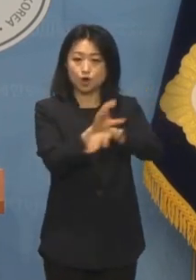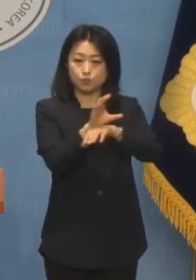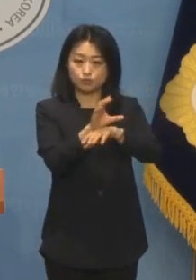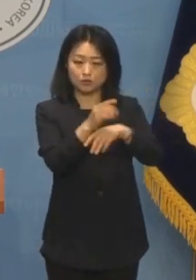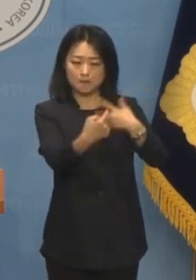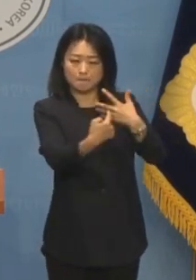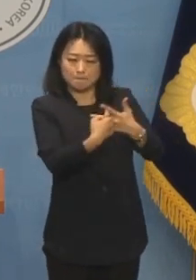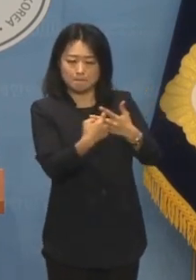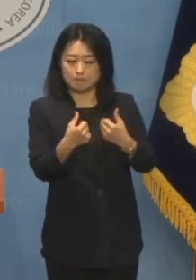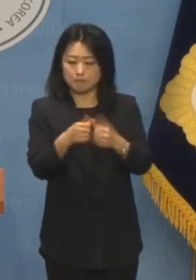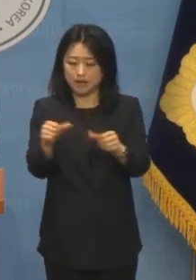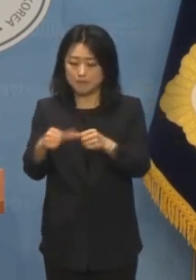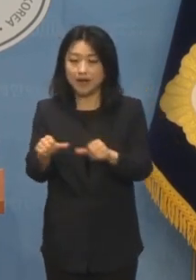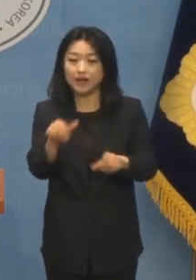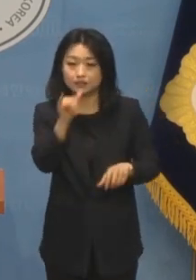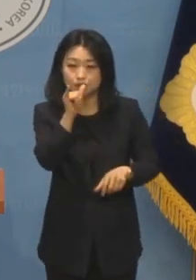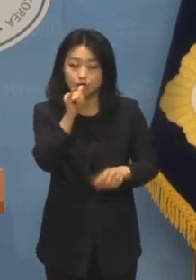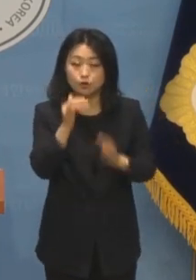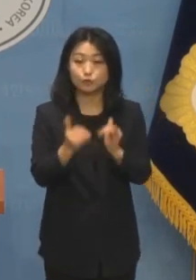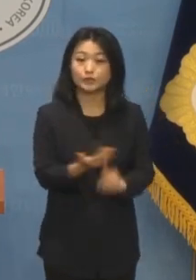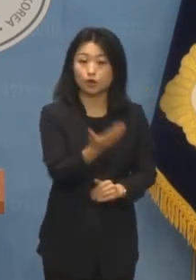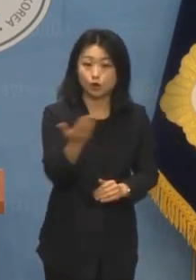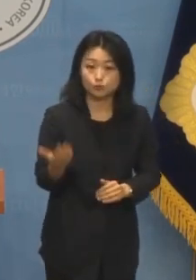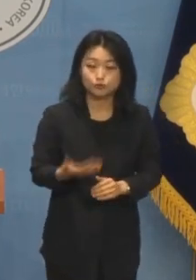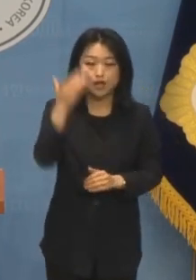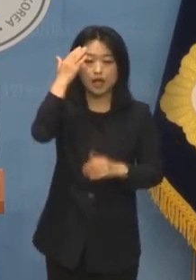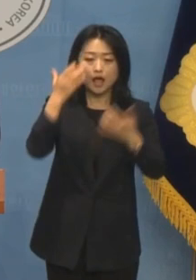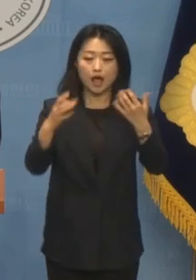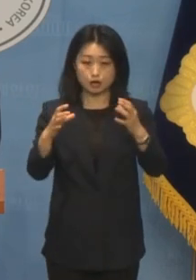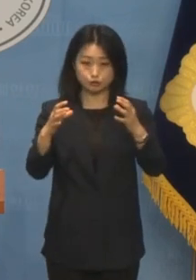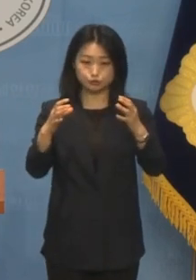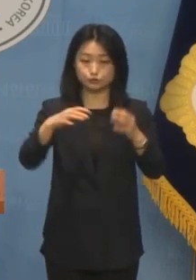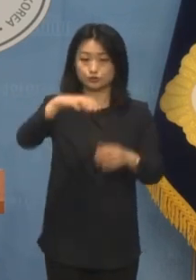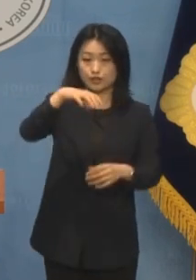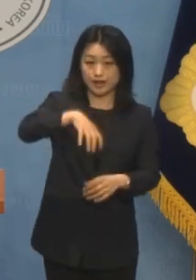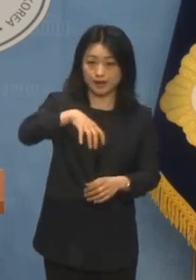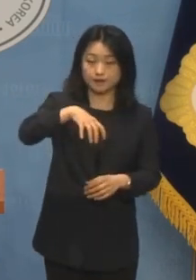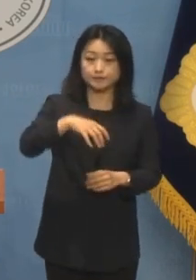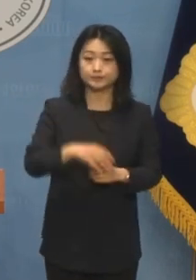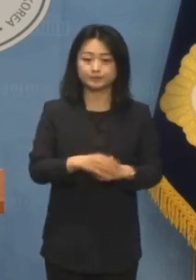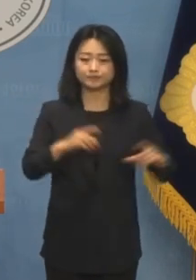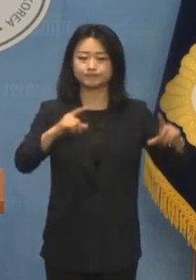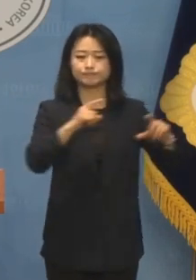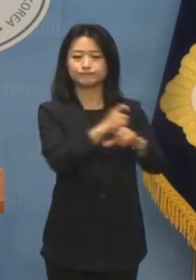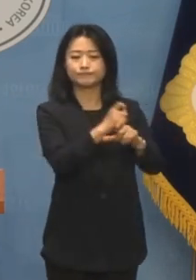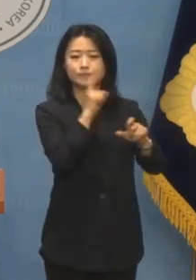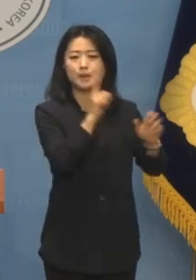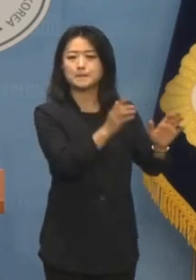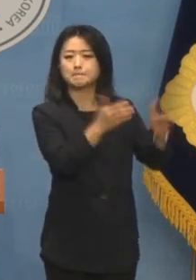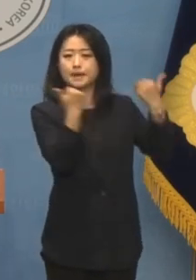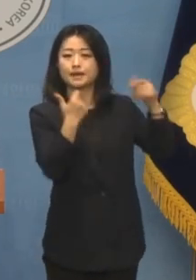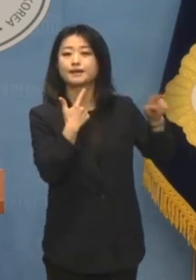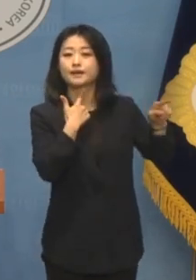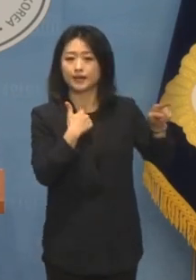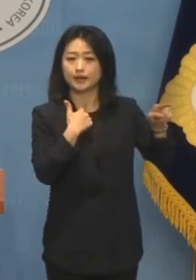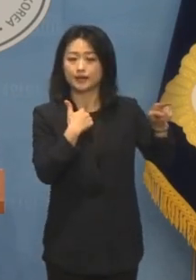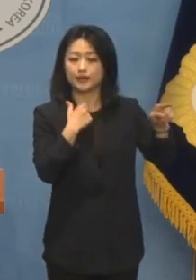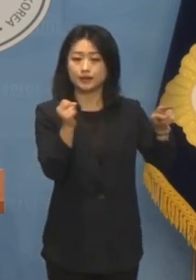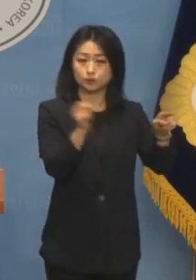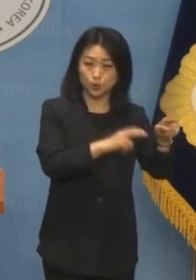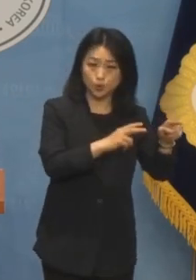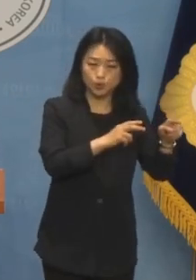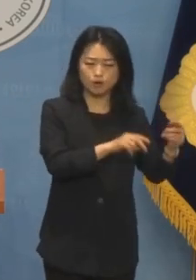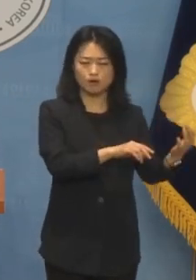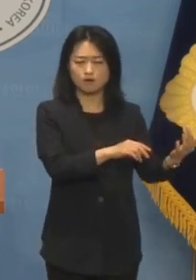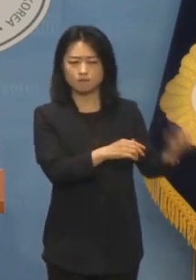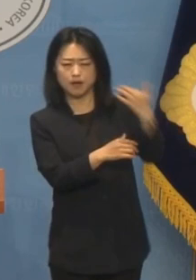상황입니다. 국민 여러분, 대한민국을 교정국으로 칭하며 적대적인 언사를 일삼고 무력 도발을 반복하는